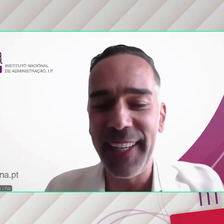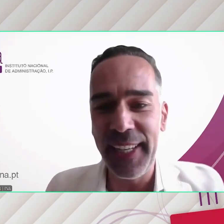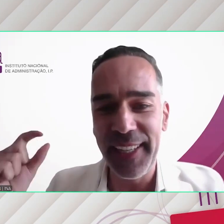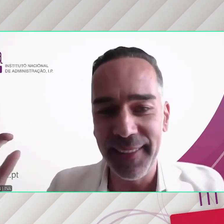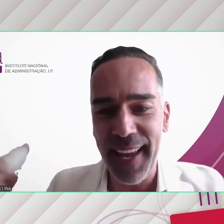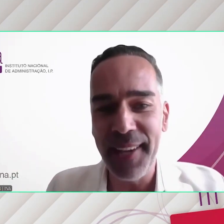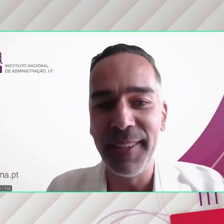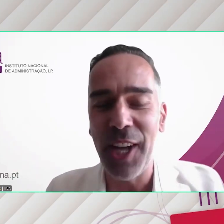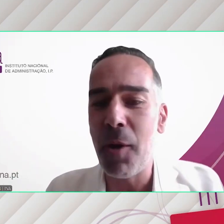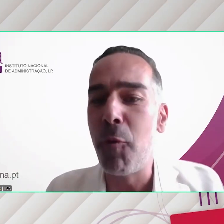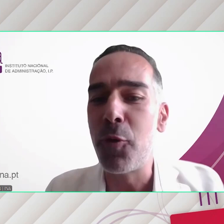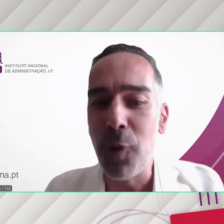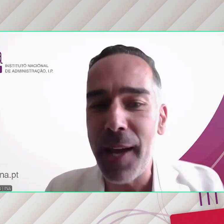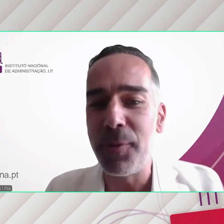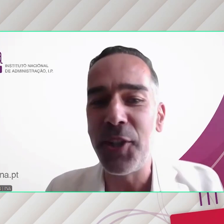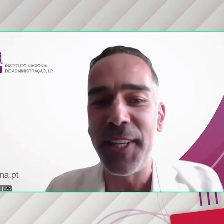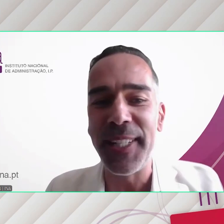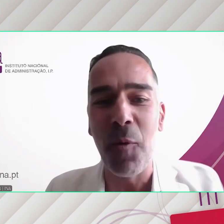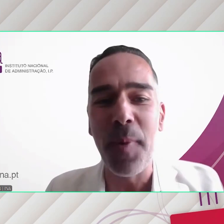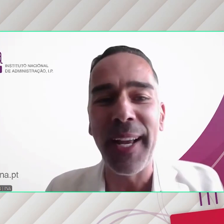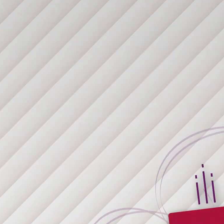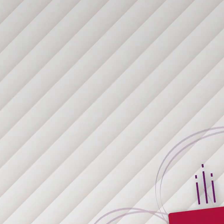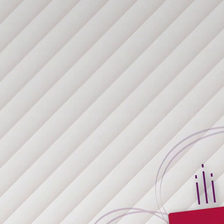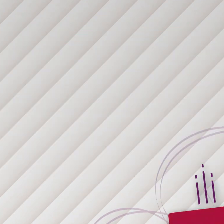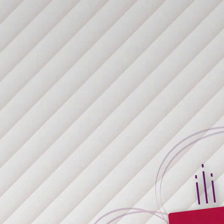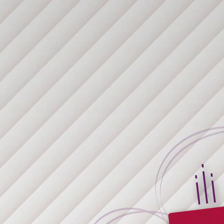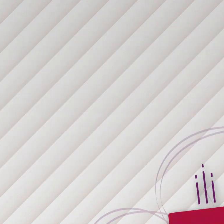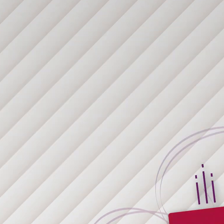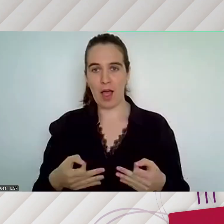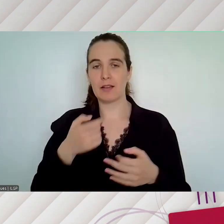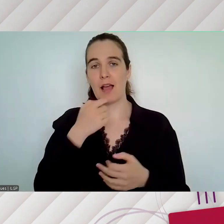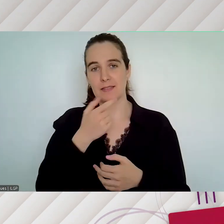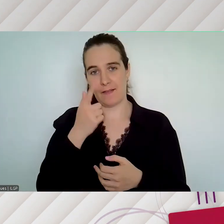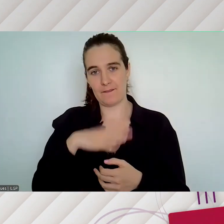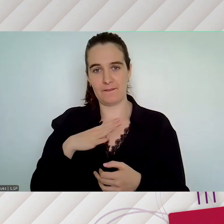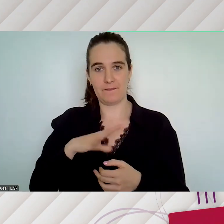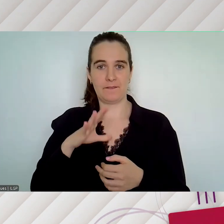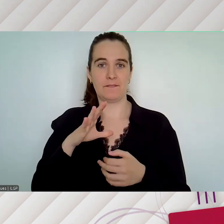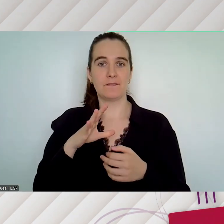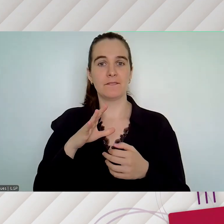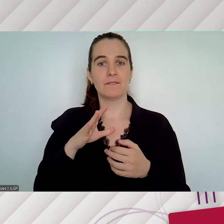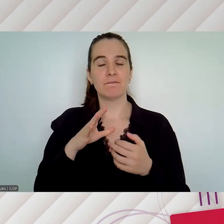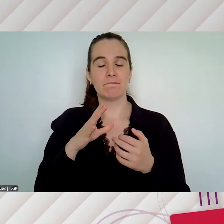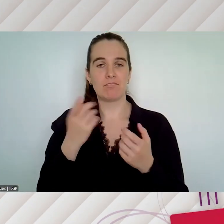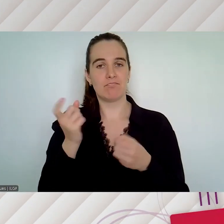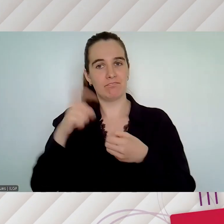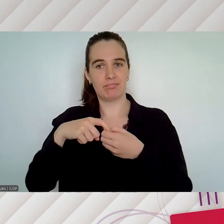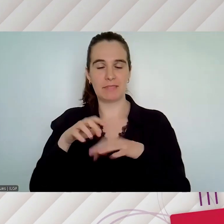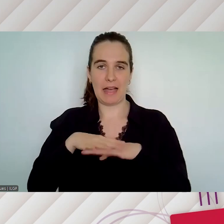ina.pt/alumni e tem já o formulário de inscrição para quem quiser tornar-se membro da